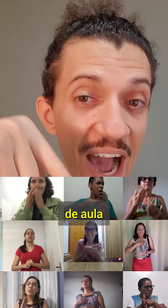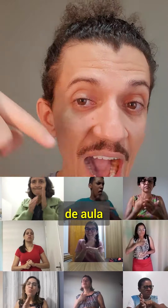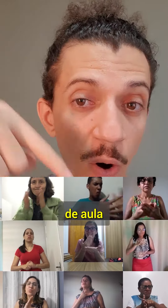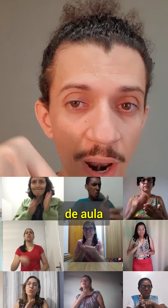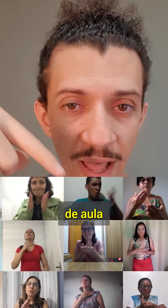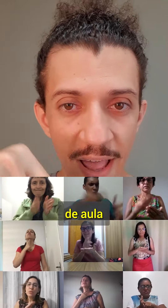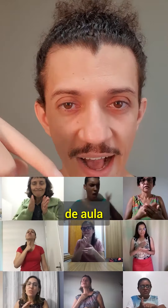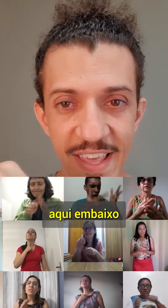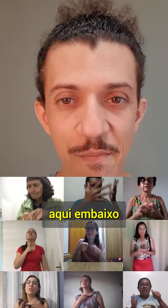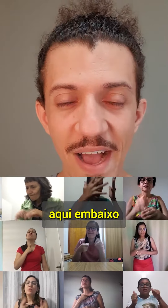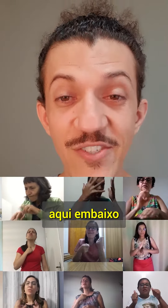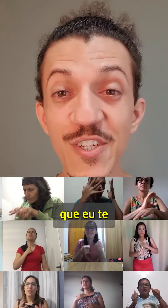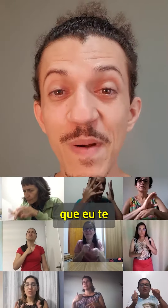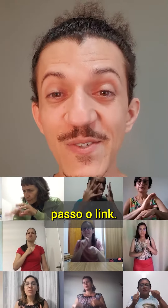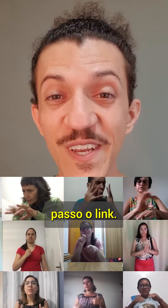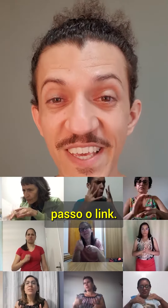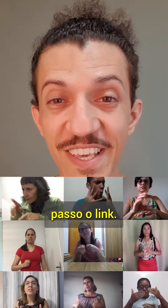Comente aula aqui embaixo que eu te passo o link.